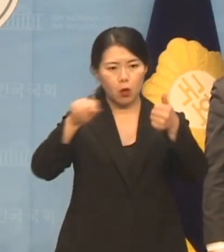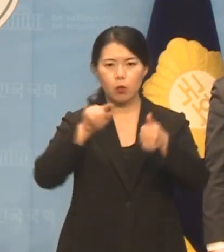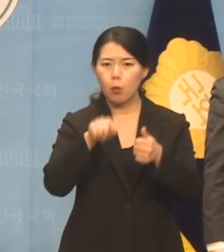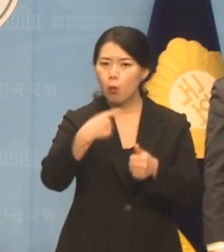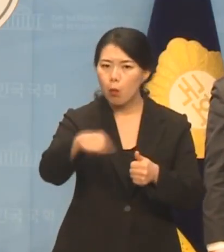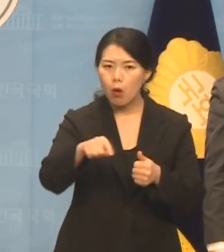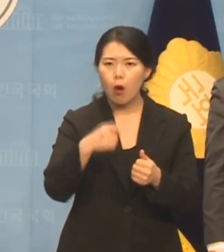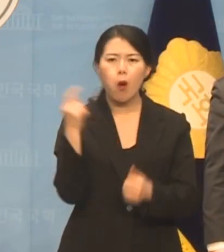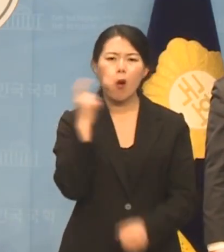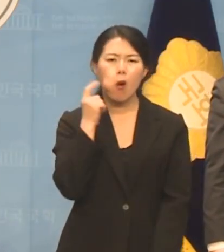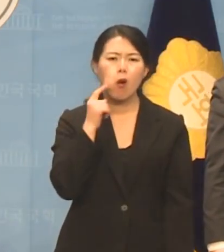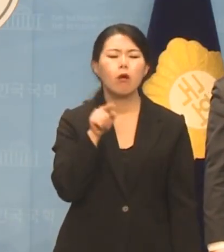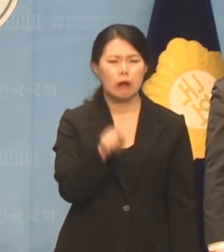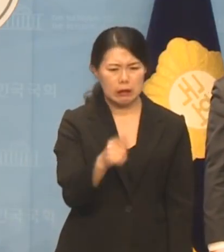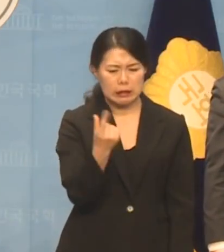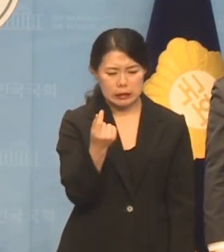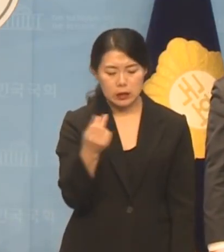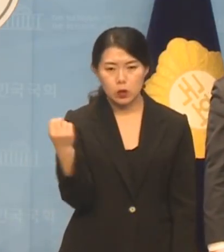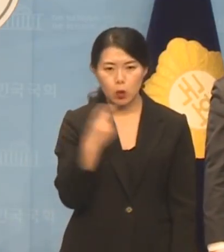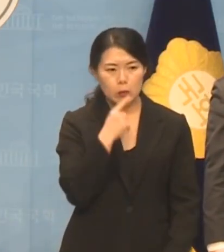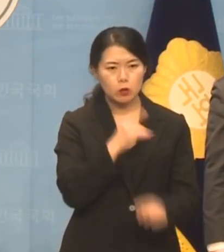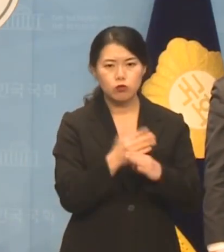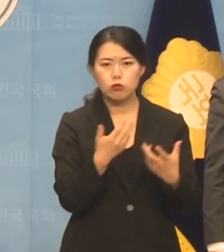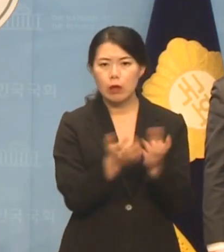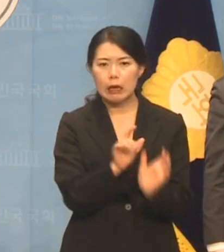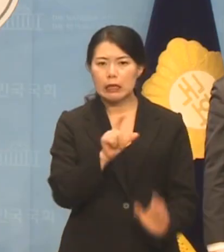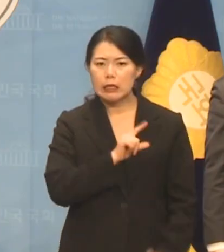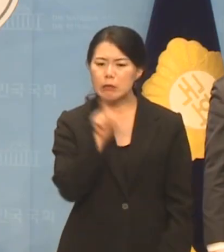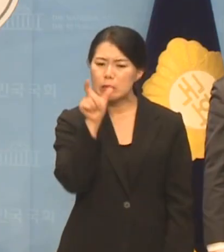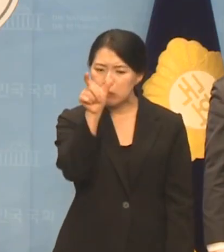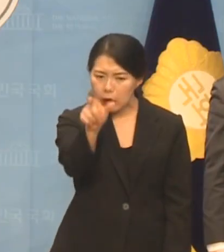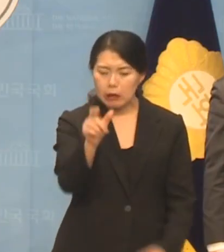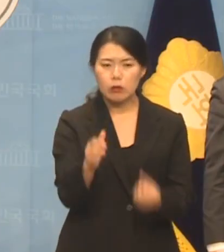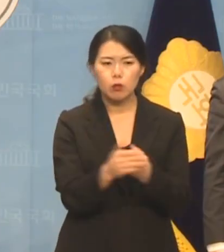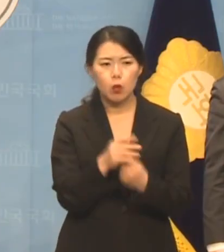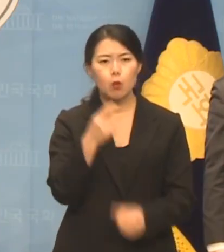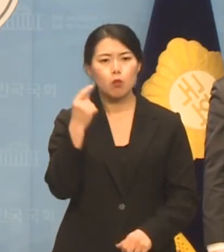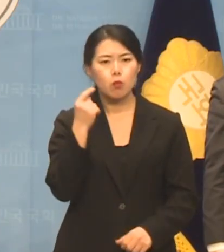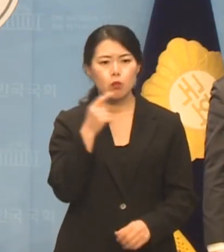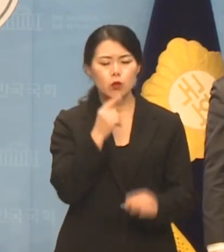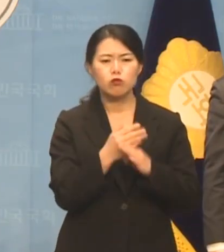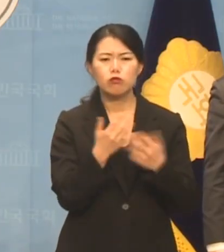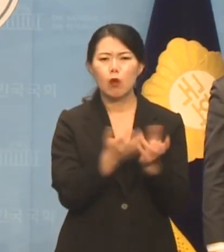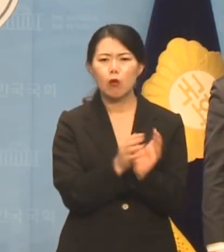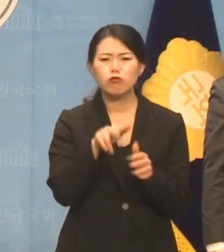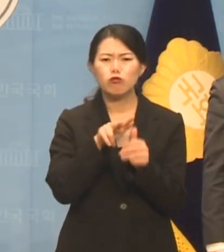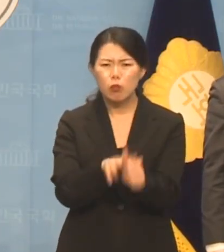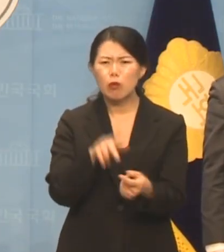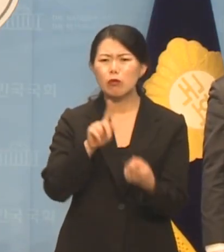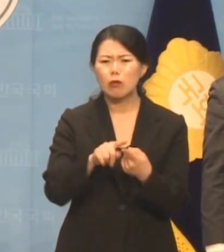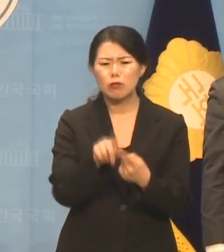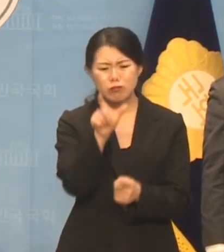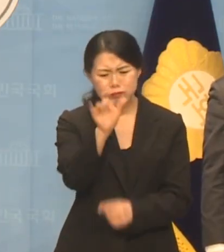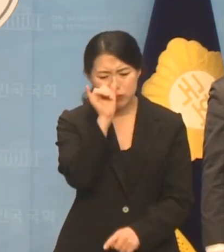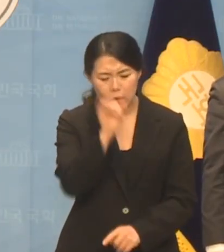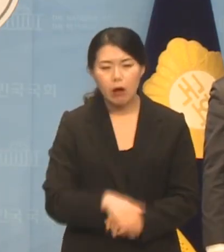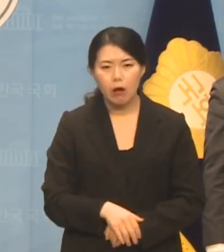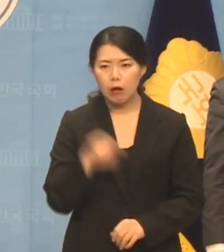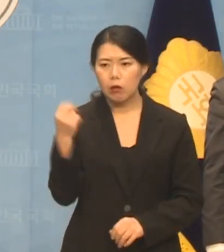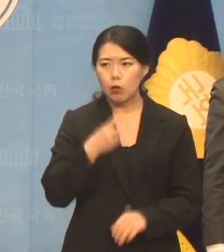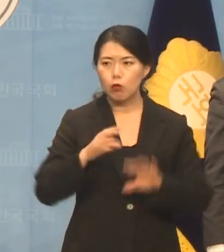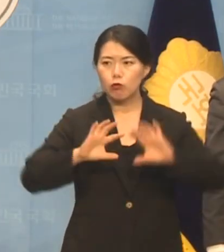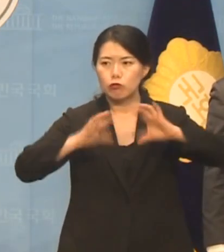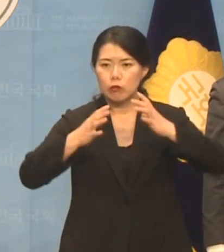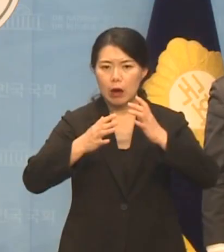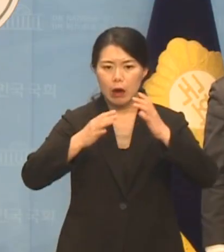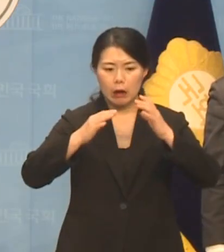명백한 허위 사실일 뿐만 아니라 민주당 명칭을 적시하여 민주당 후보를 암시하고 있습니다. 또한 국가적 재난을